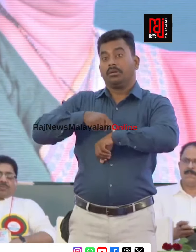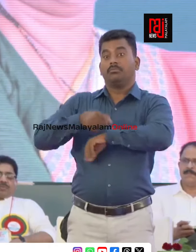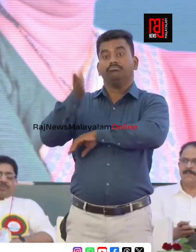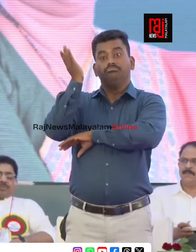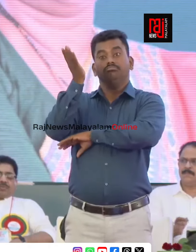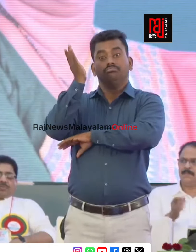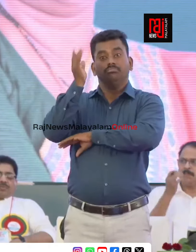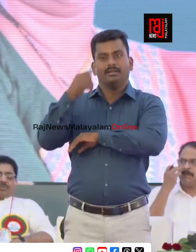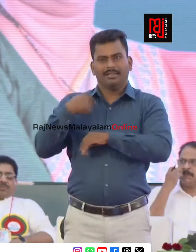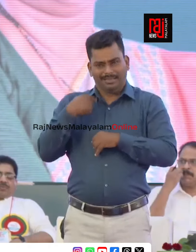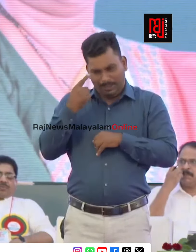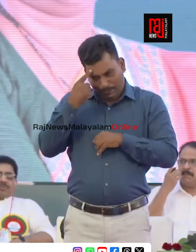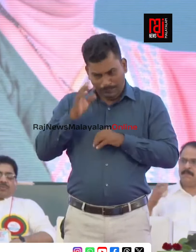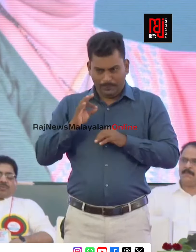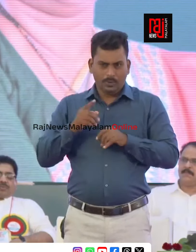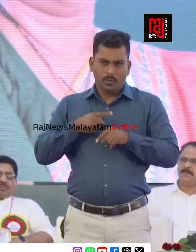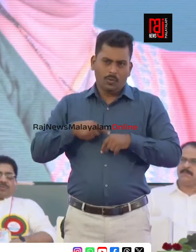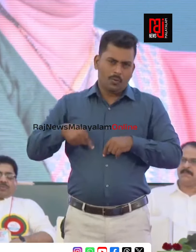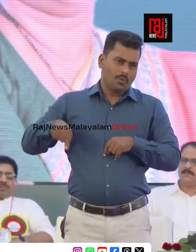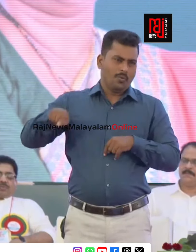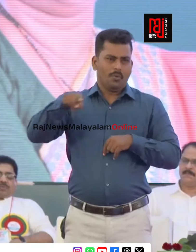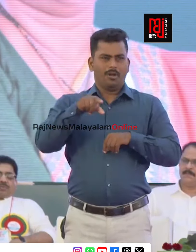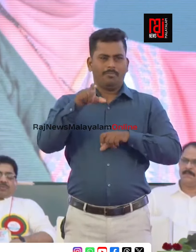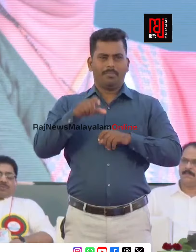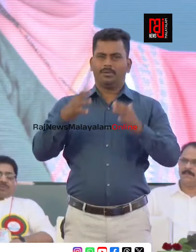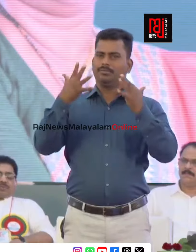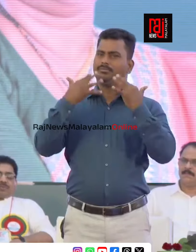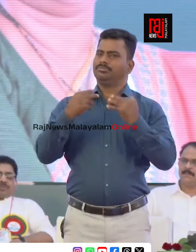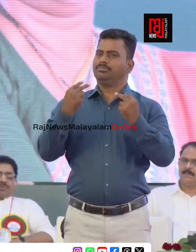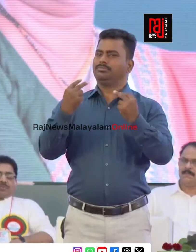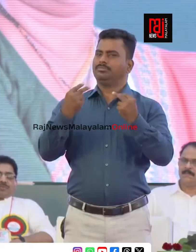കടക്കുന്നില്ല. നിങ്ങളുടെ